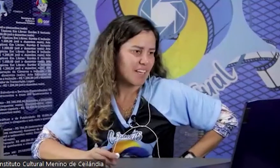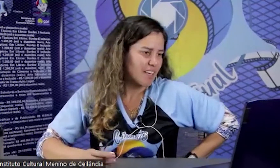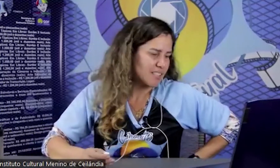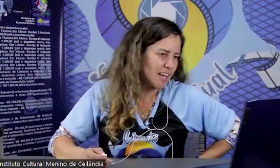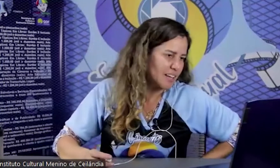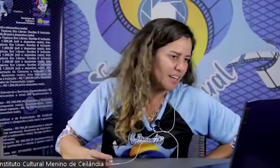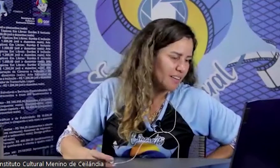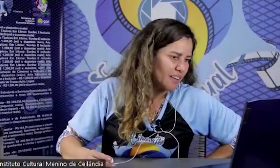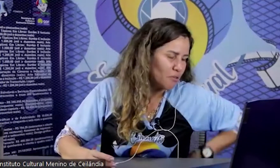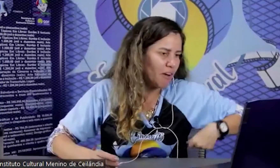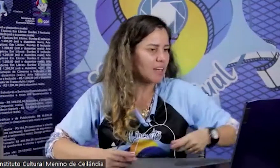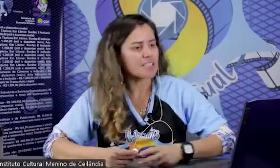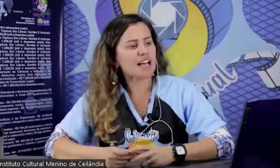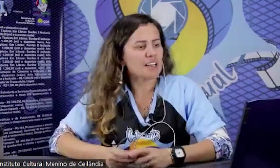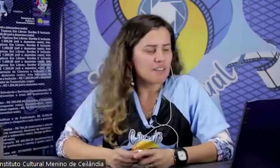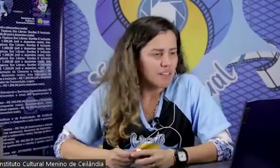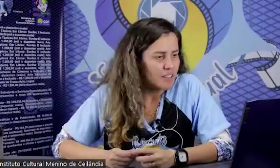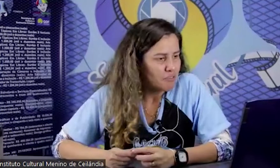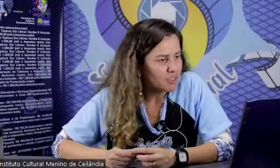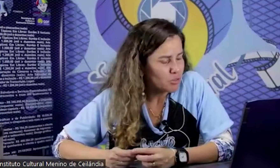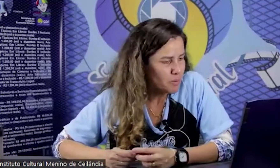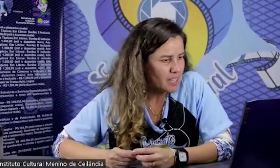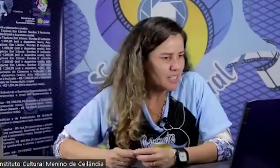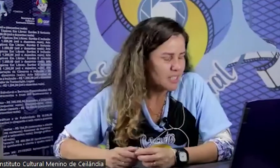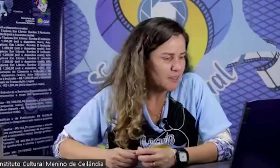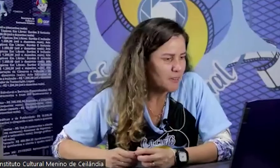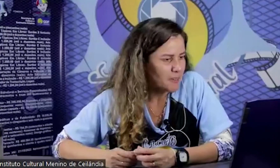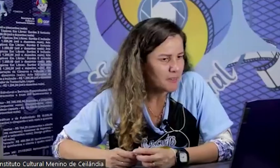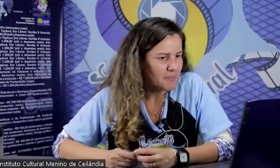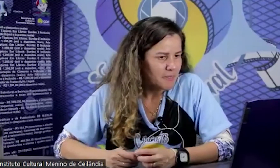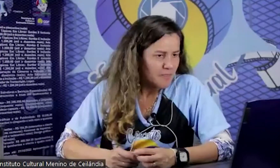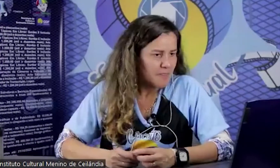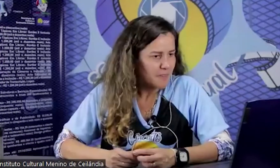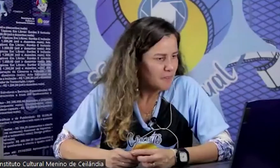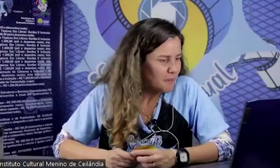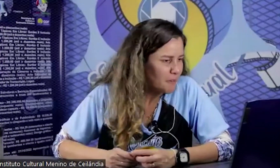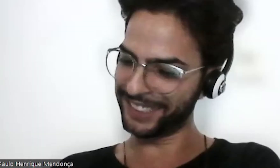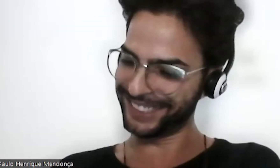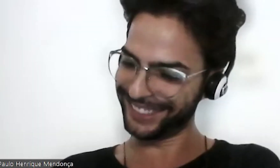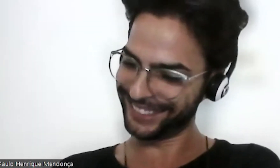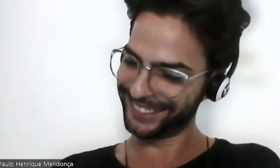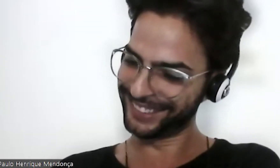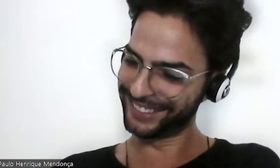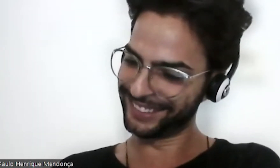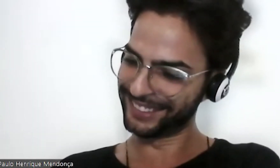Aqui é a Sara, né? Fala, Sara. Fala a sua experiência. Coração, por favor. Por